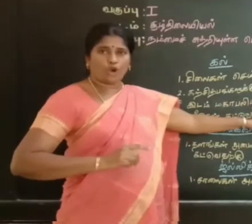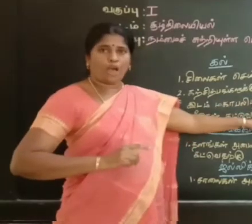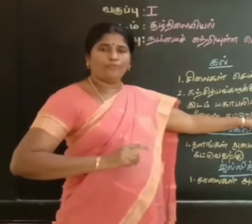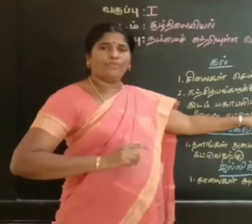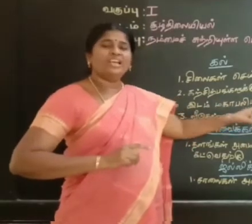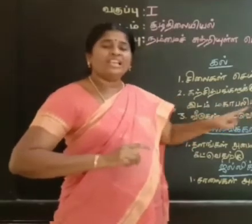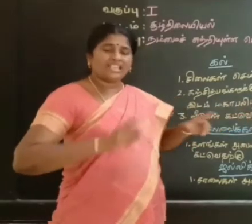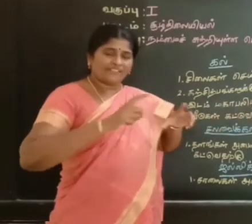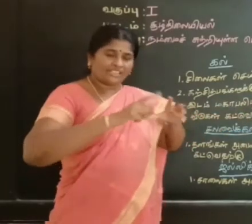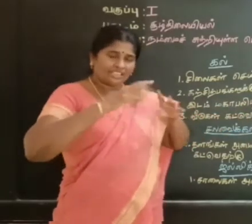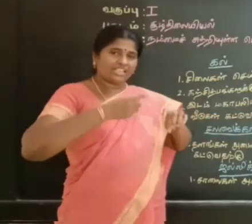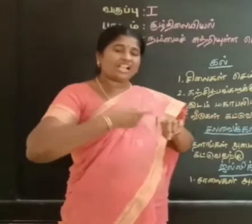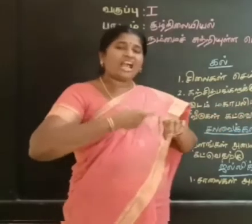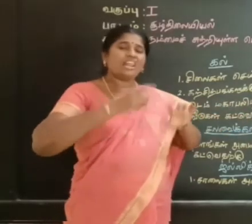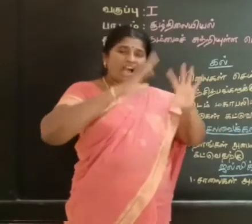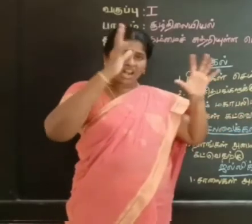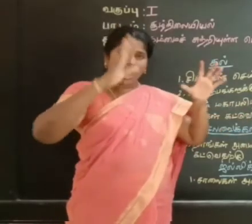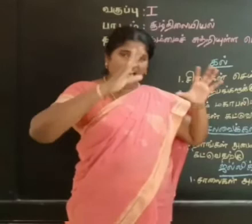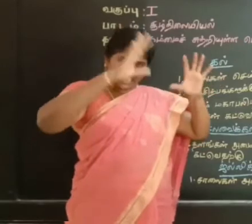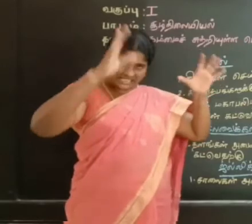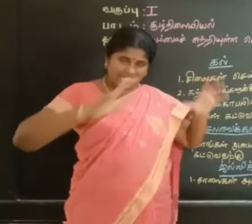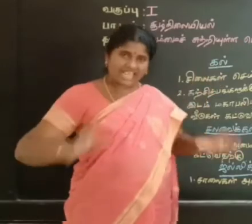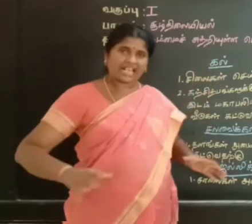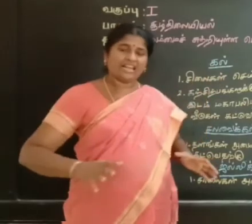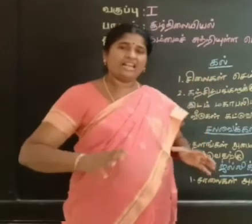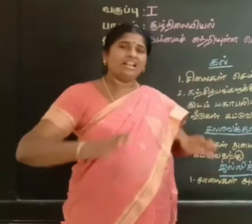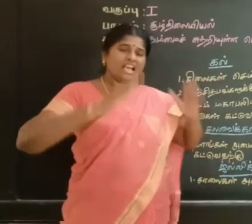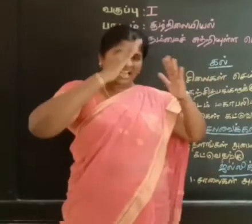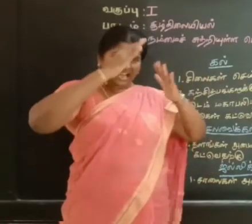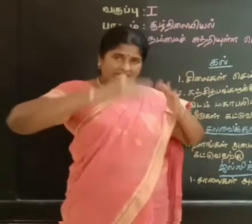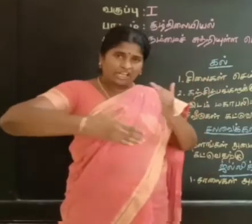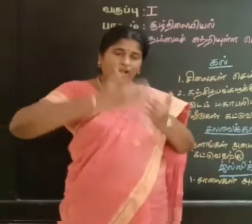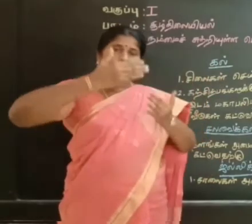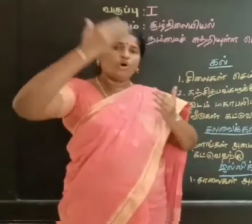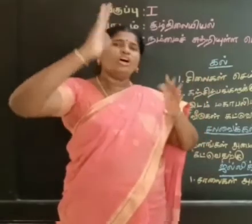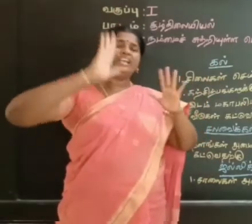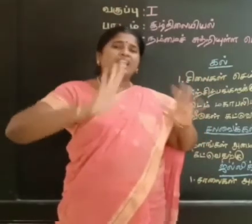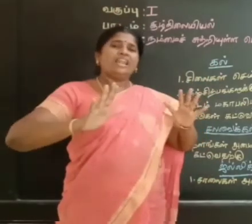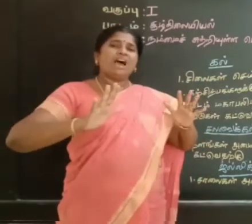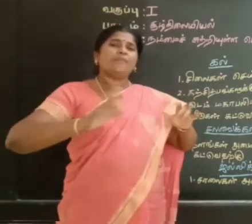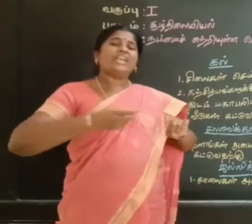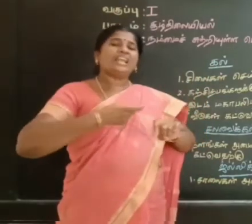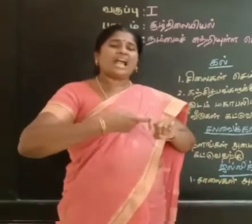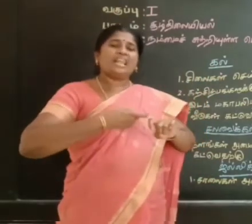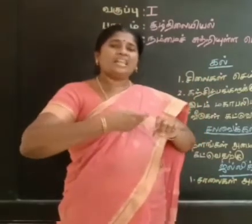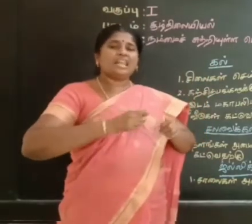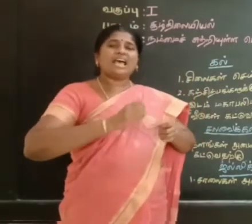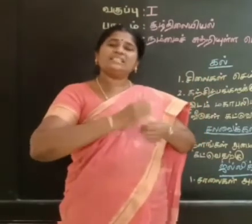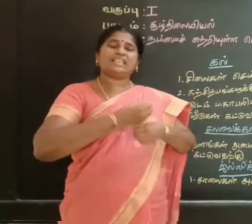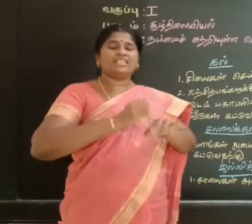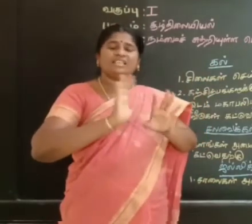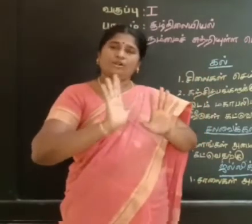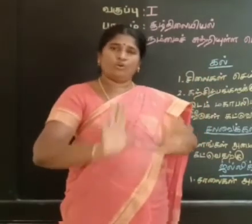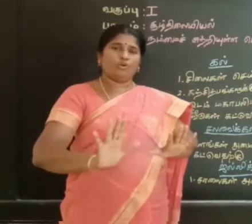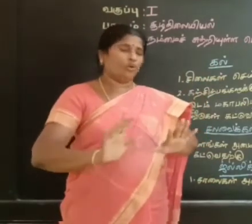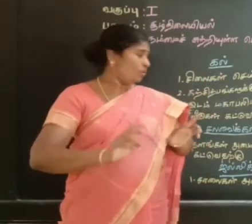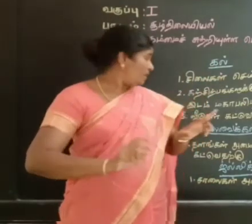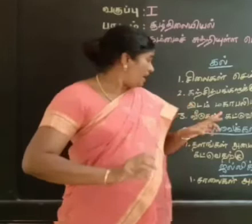மகாபலிபுரம். இங்க வந்து கல்லாலான சிலைகள், கட்டடம் எல்லாமே கல்லுல செய்திருக்கும்.